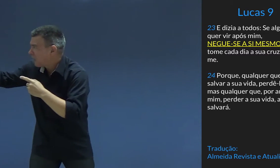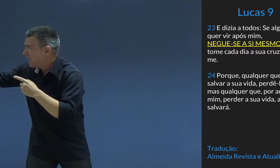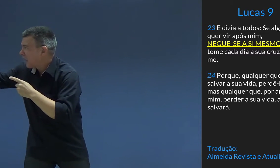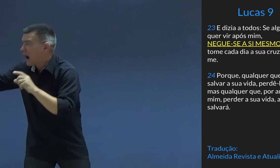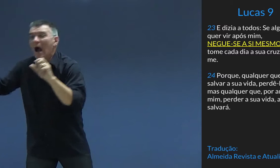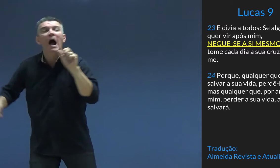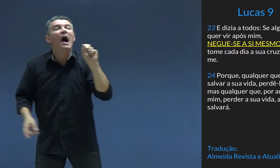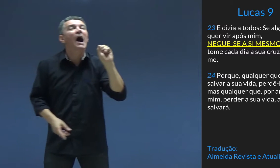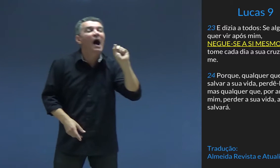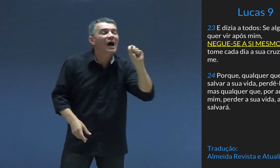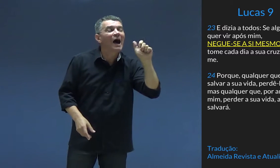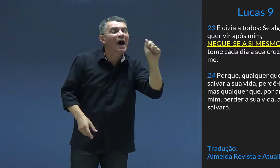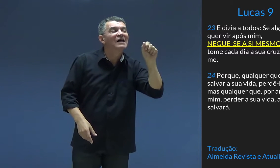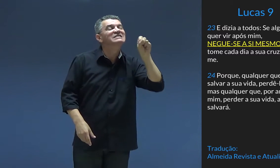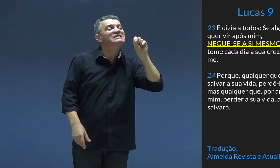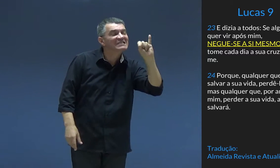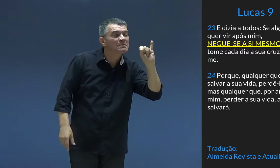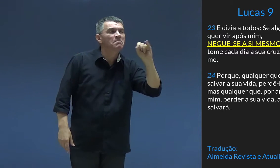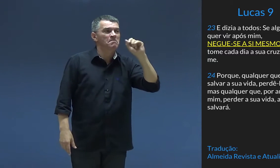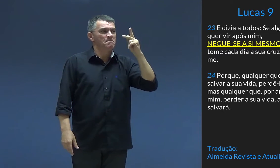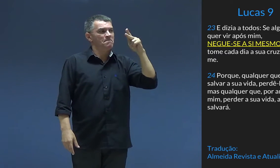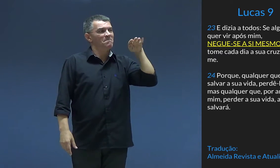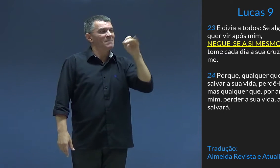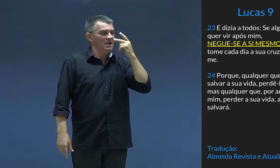Olha lá. A, si,